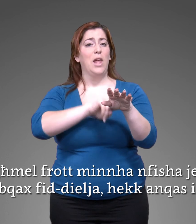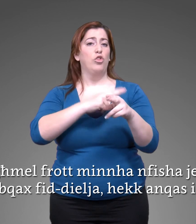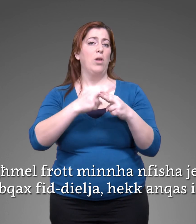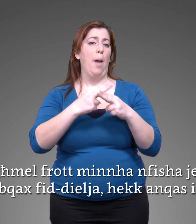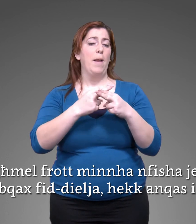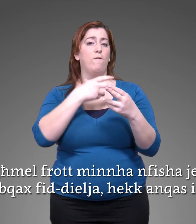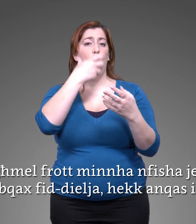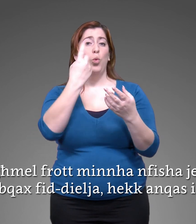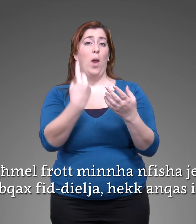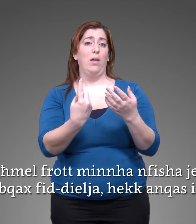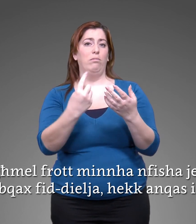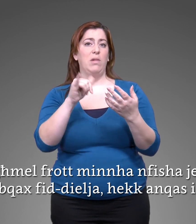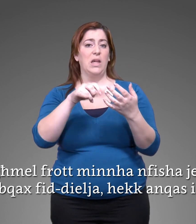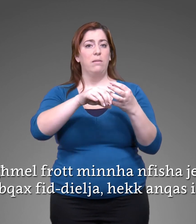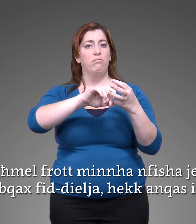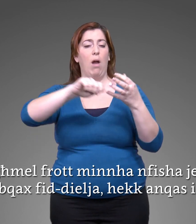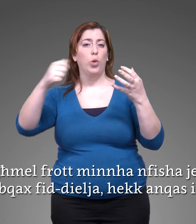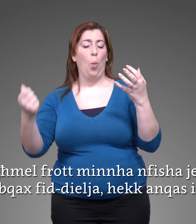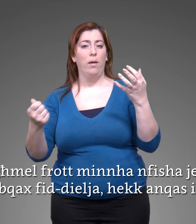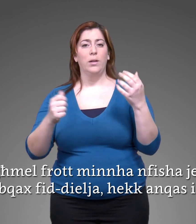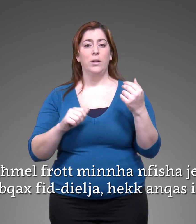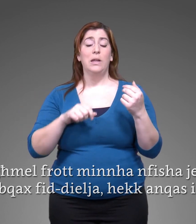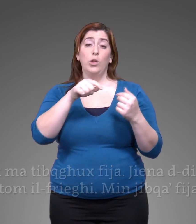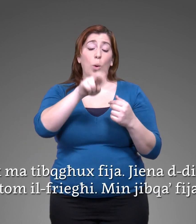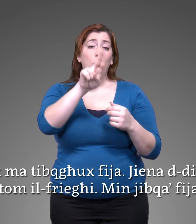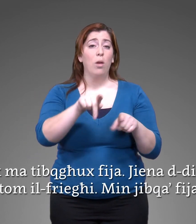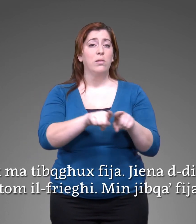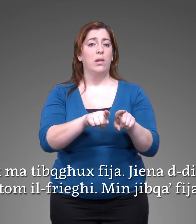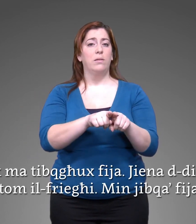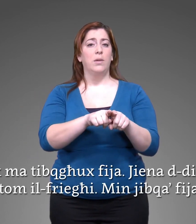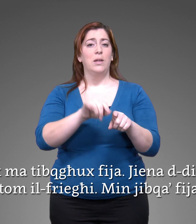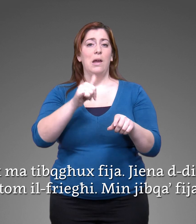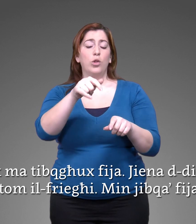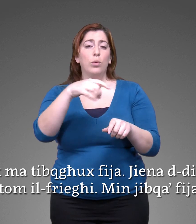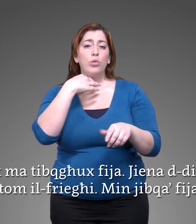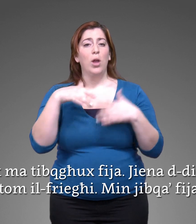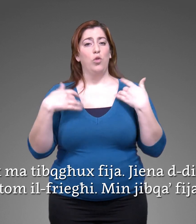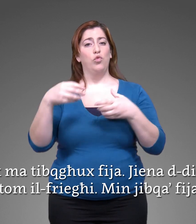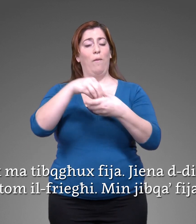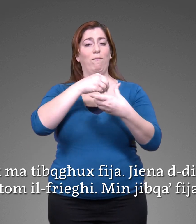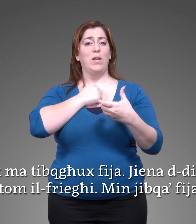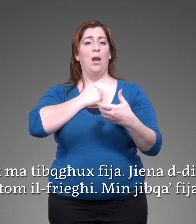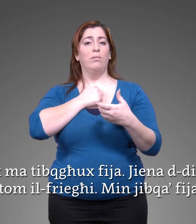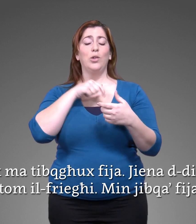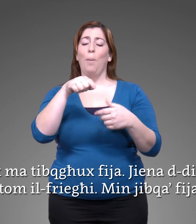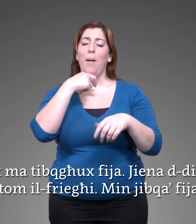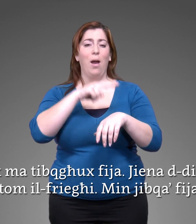-bqaħx fiħd-dilia Ekkan as Intom Jek ma t-bqaħx fiħ Jinnad-dilia